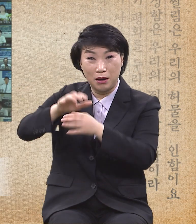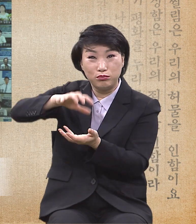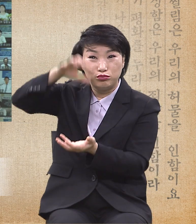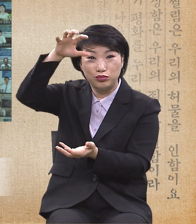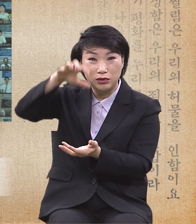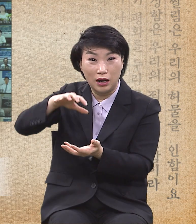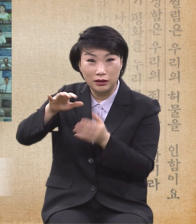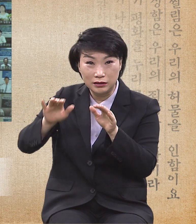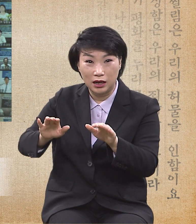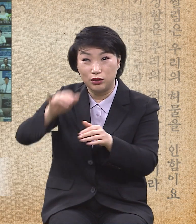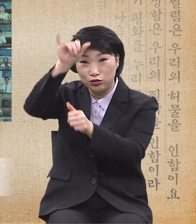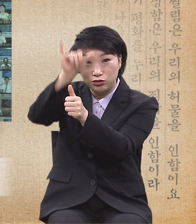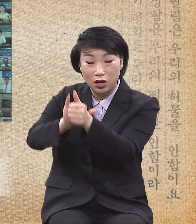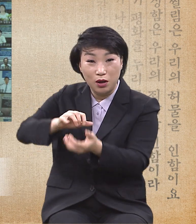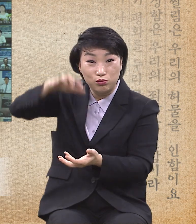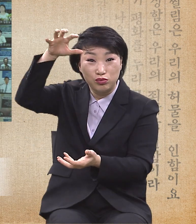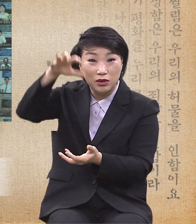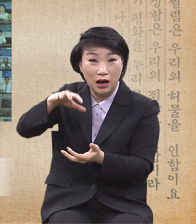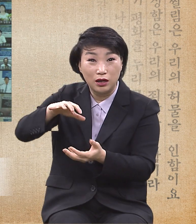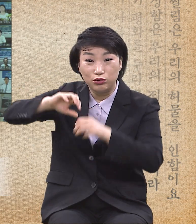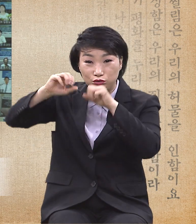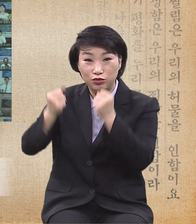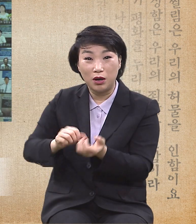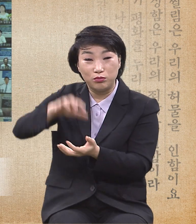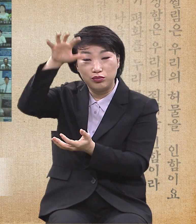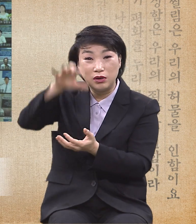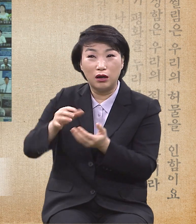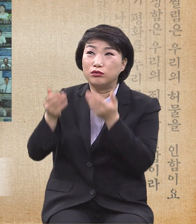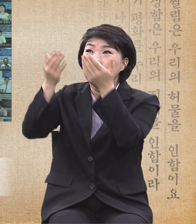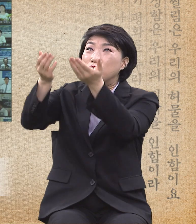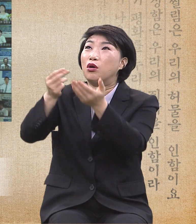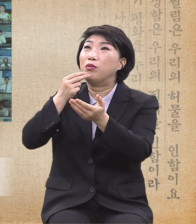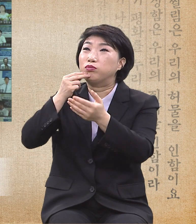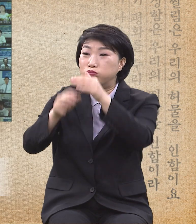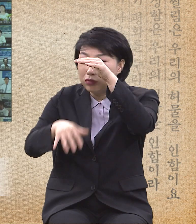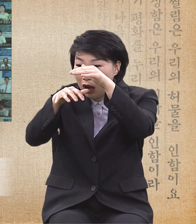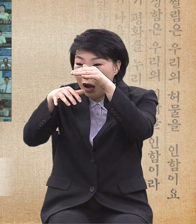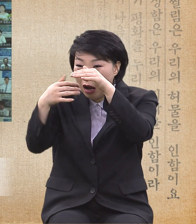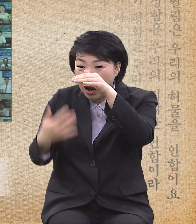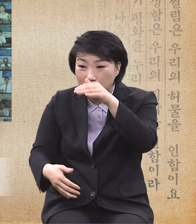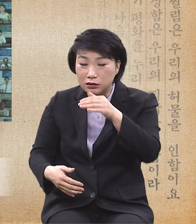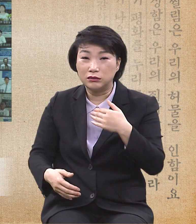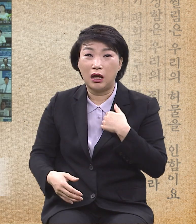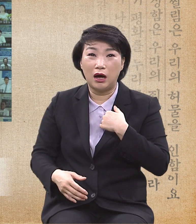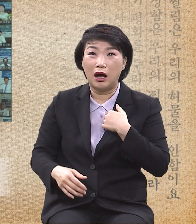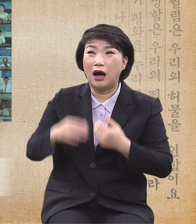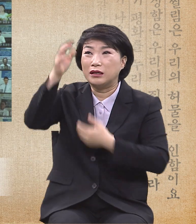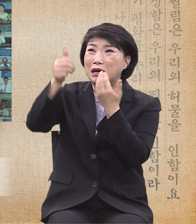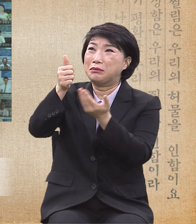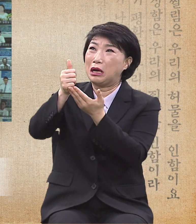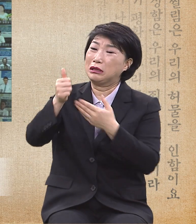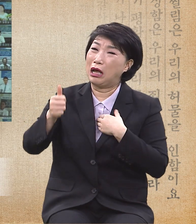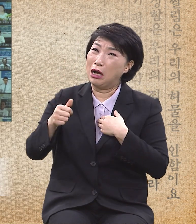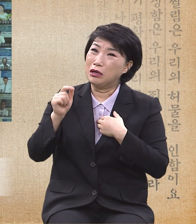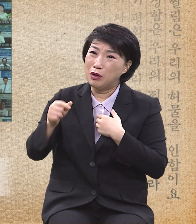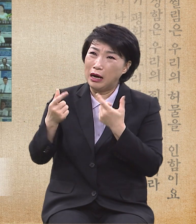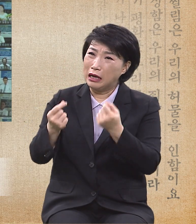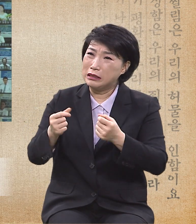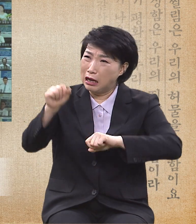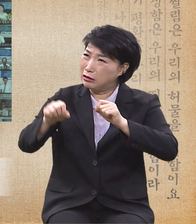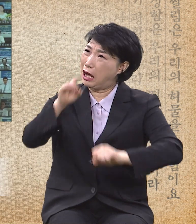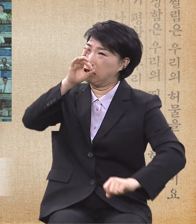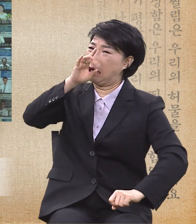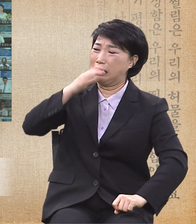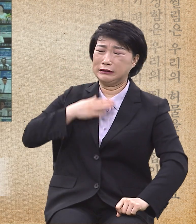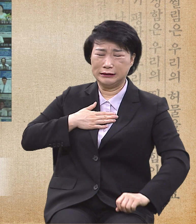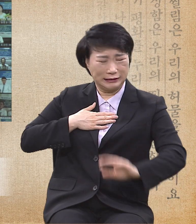분량, 충성의 분량, 순종의 분량을 못 채움으로 내가 하나님께 이렇게 할 수는 없지, 이렇게